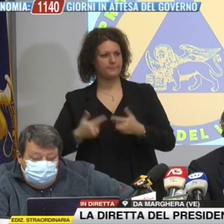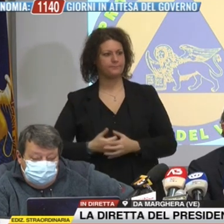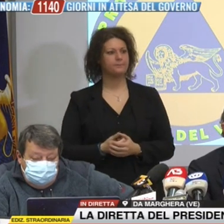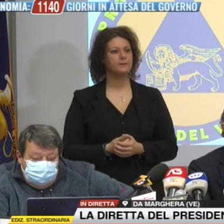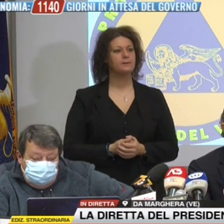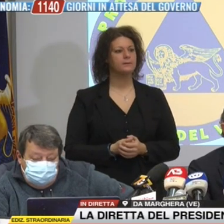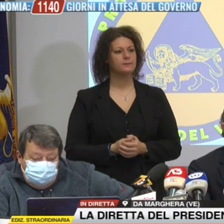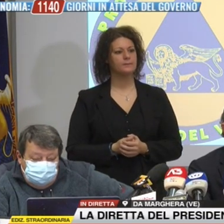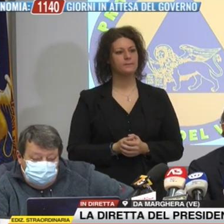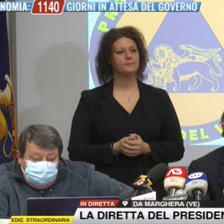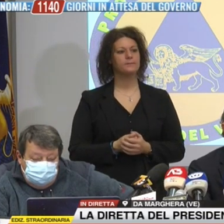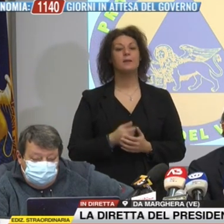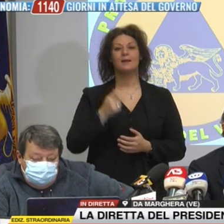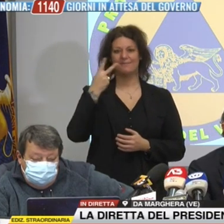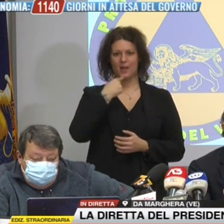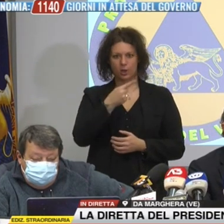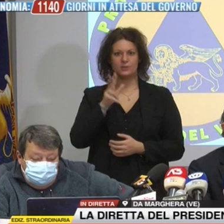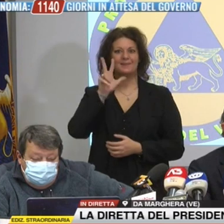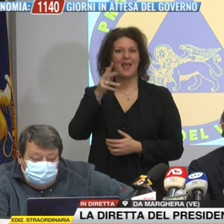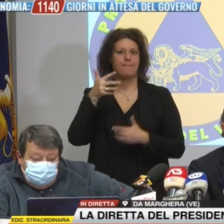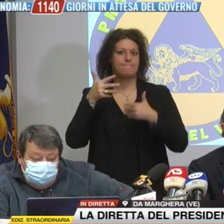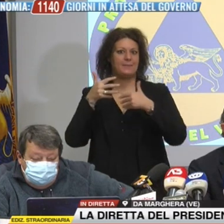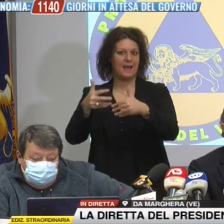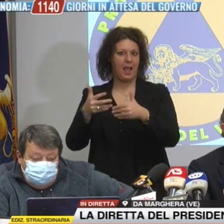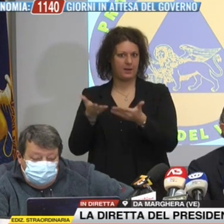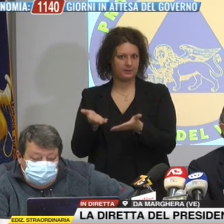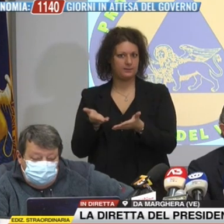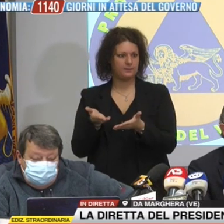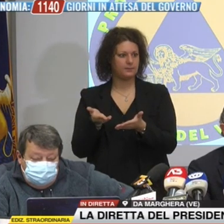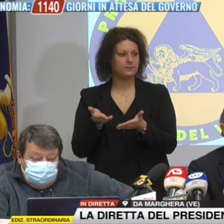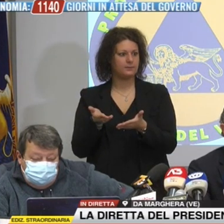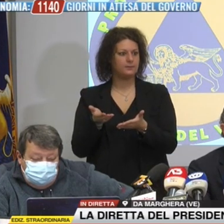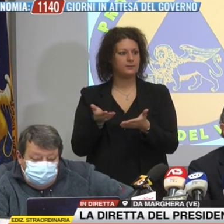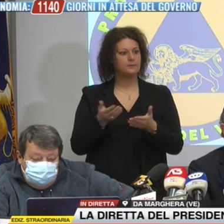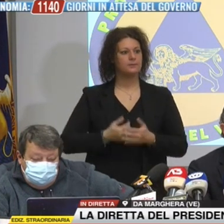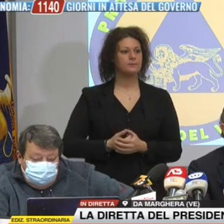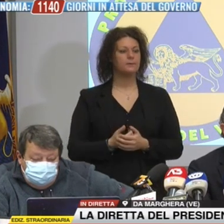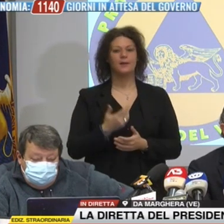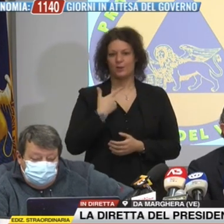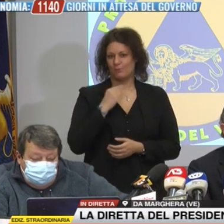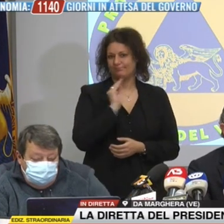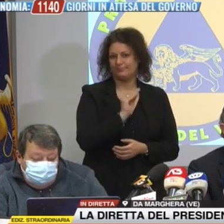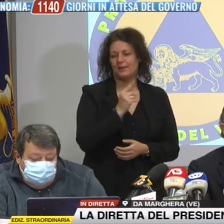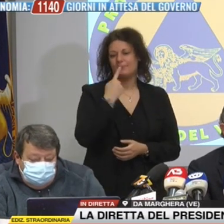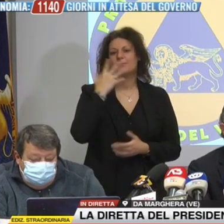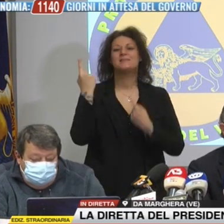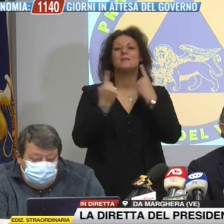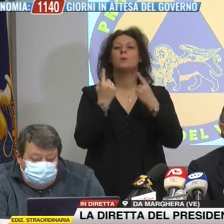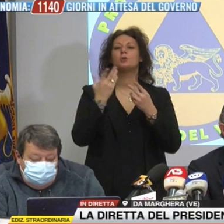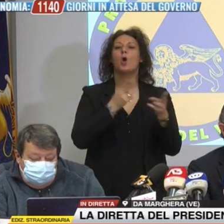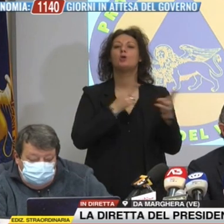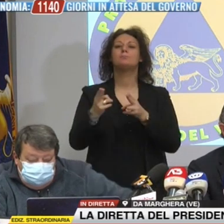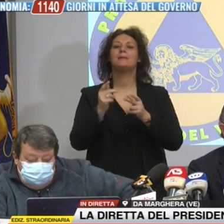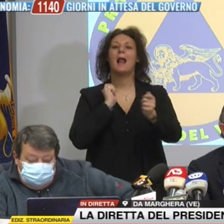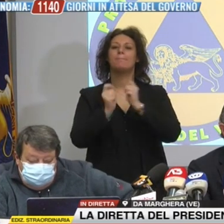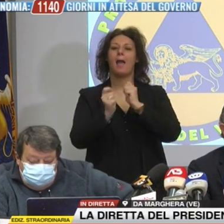ipotecate tra virgolette 3 miliardi. Allora ovviamente io le sottopongo la questione dell'ospedale di Padova, se lei ritiene